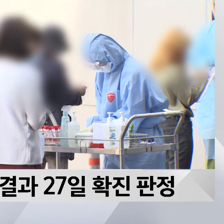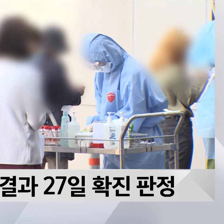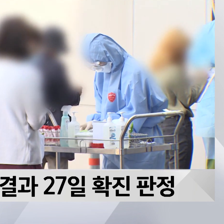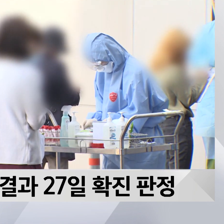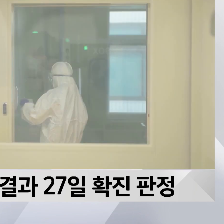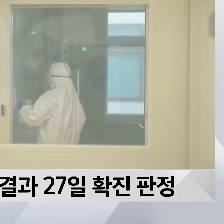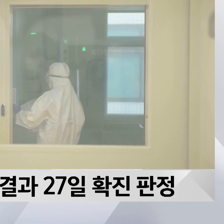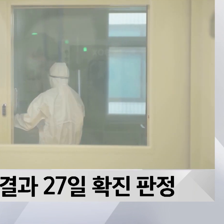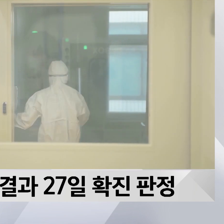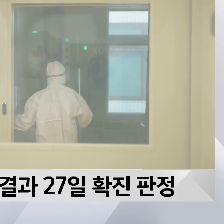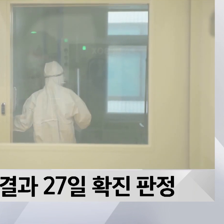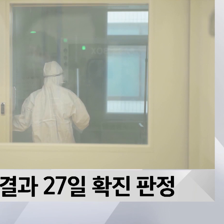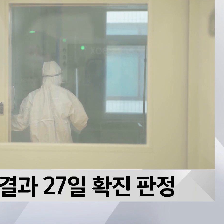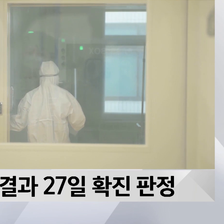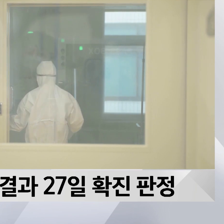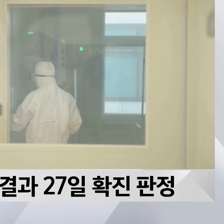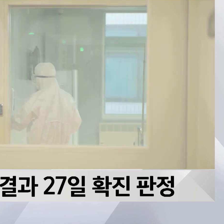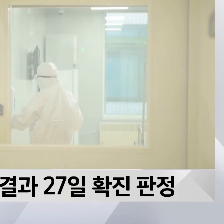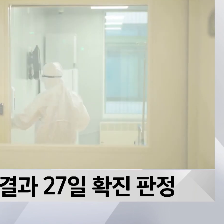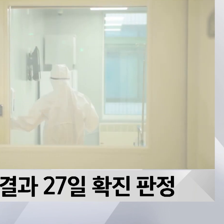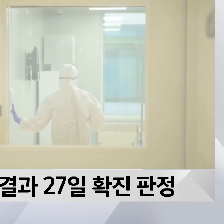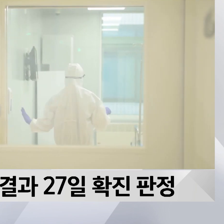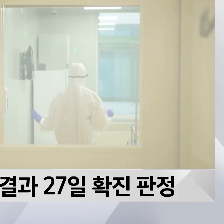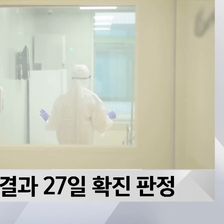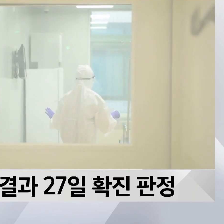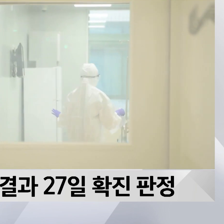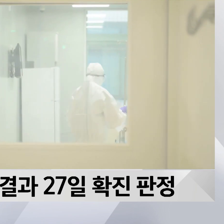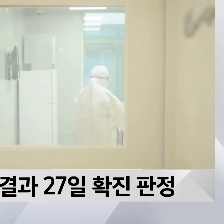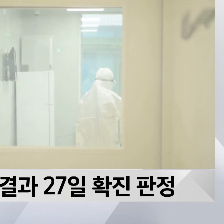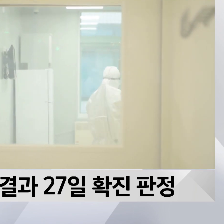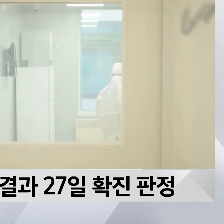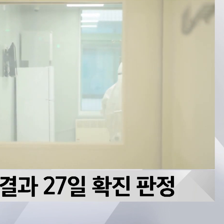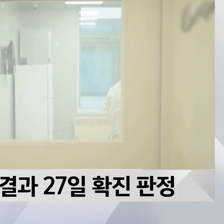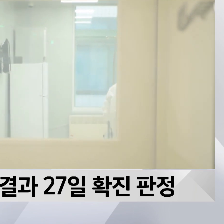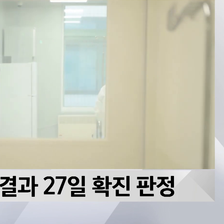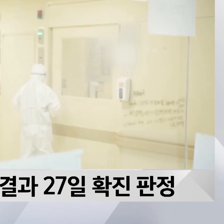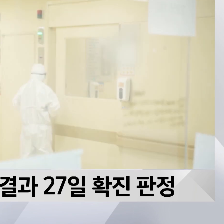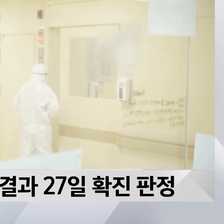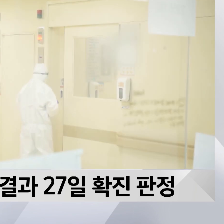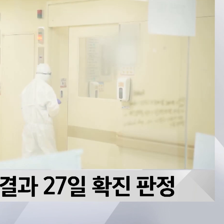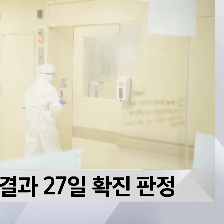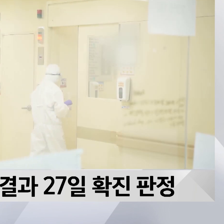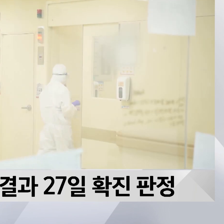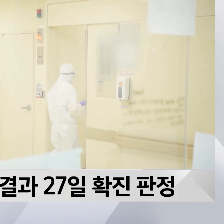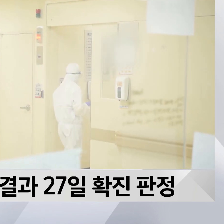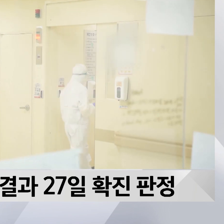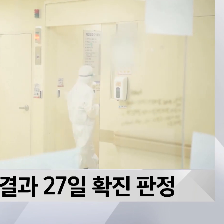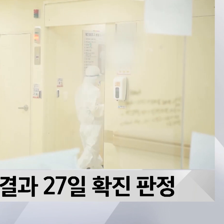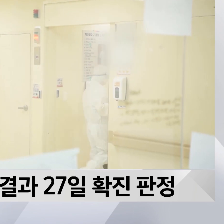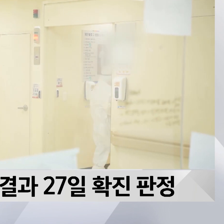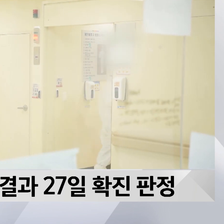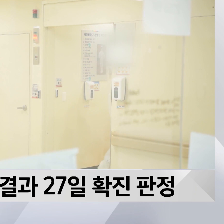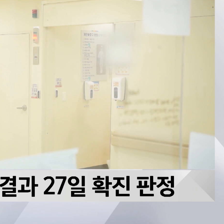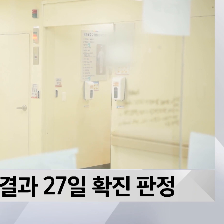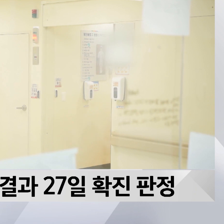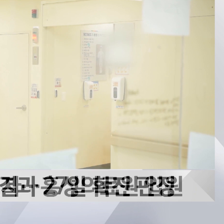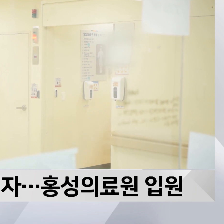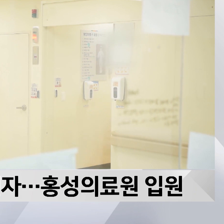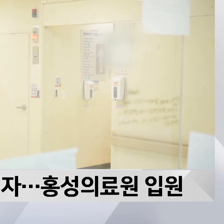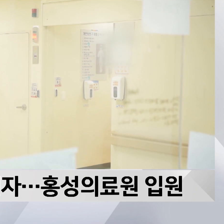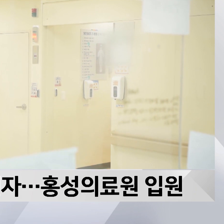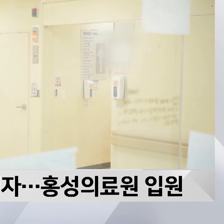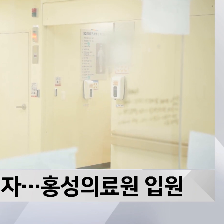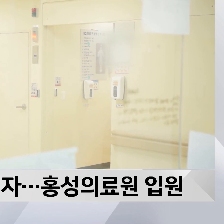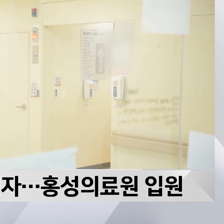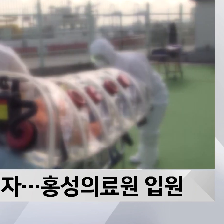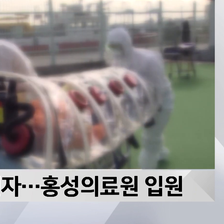27일 오늘 06시에 확진 통보되었습니다. 우리 군 6번 환자인